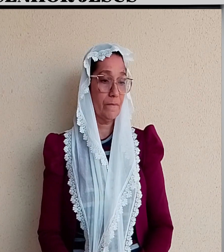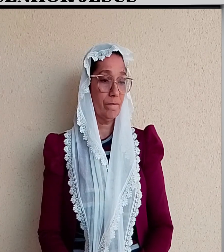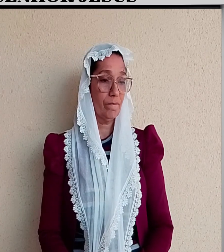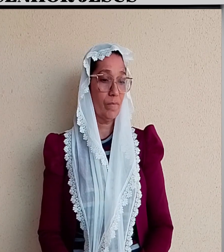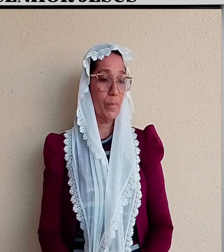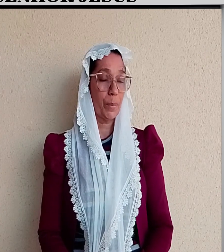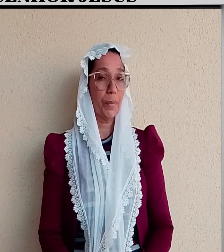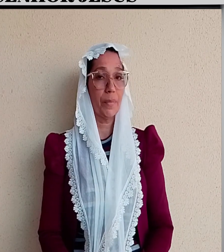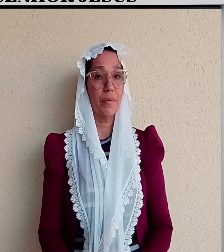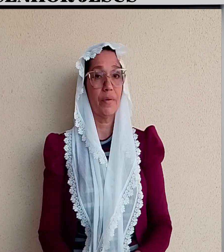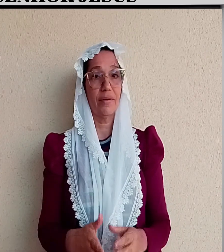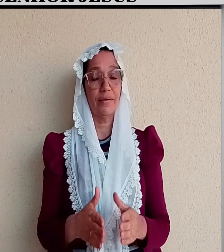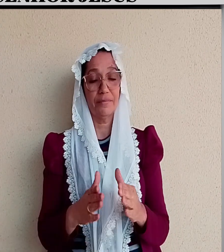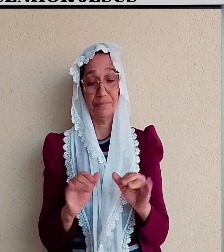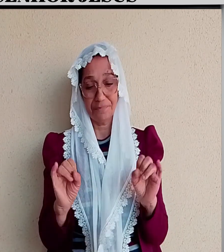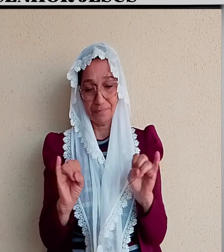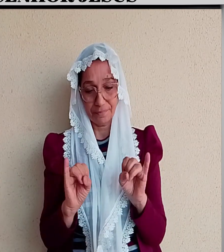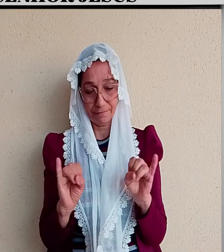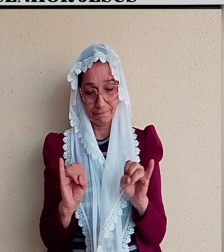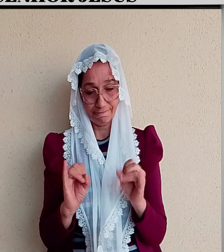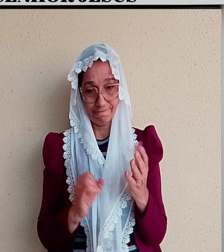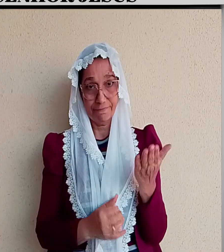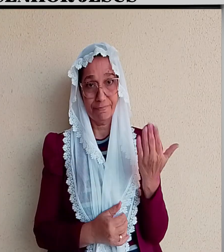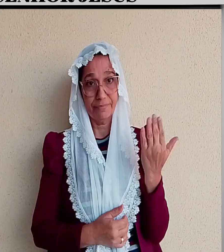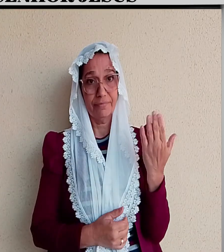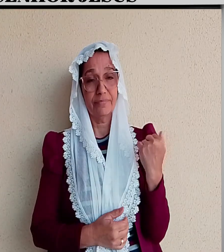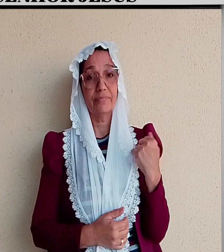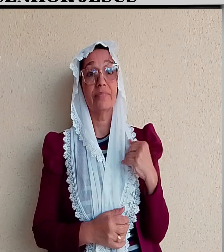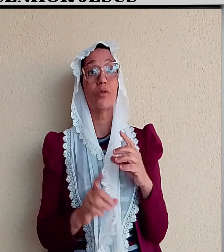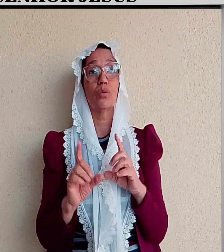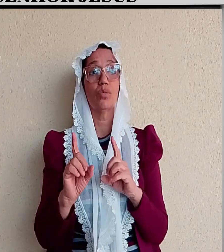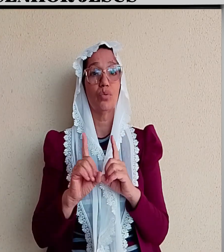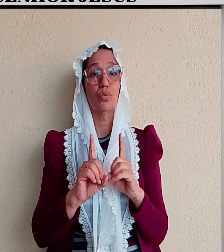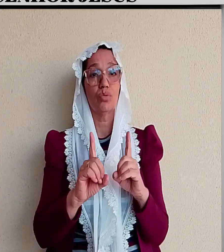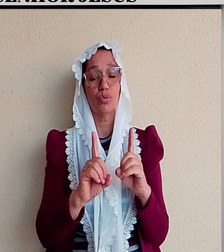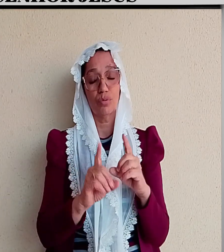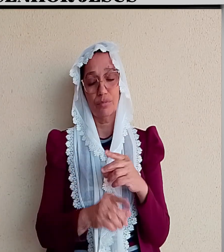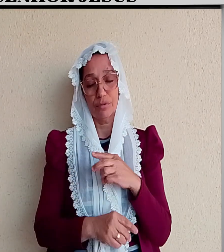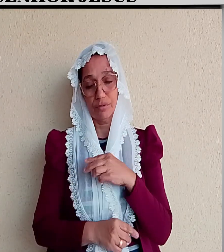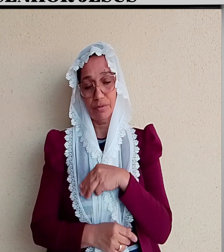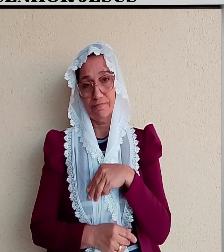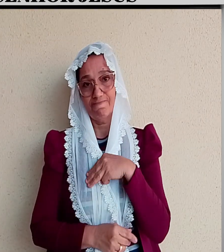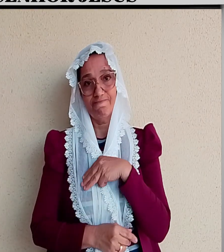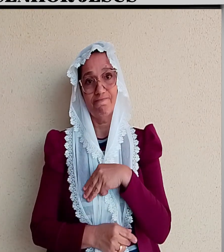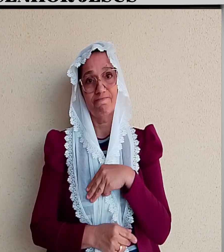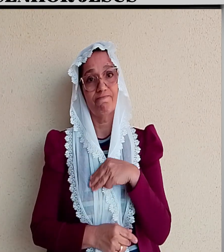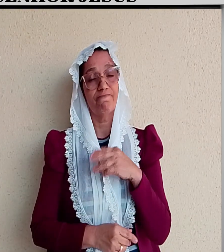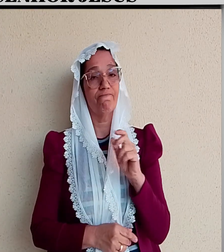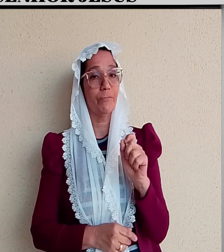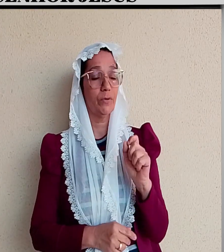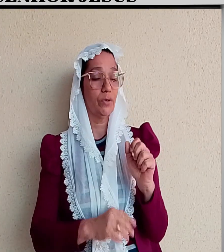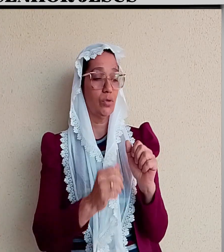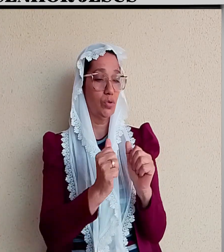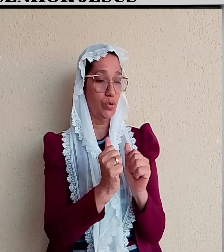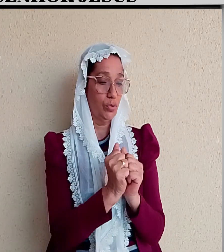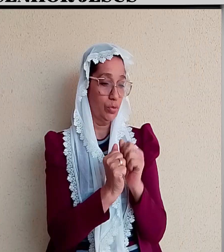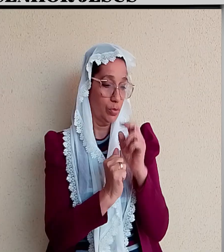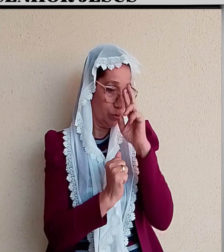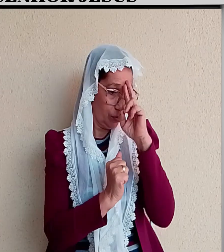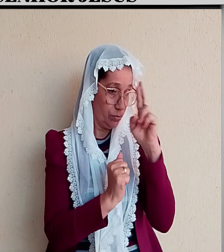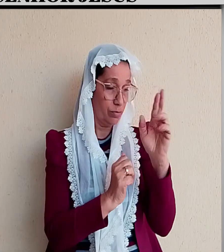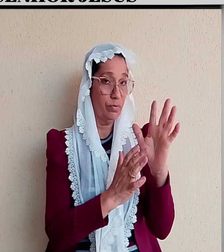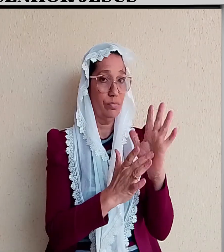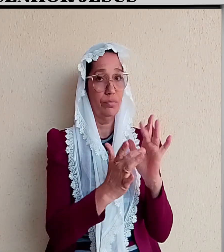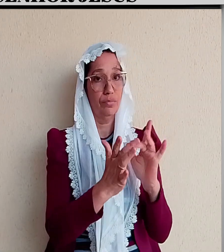missão deles, aleluia, Jesus, a missão deles era estar junto com o Mestre. Era receber a bagagem do céu. Aleluia.